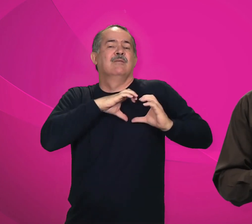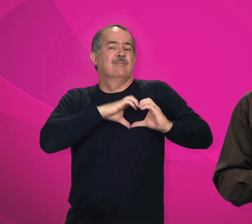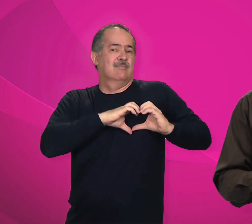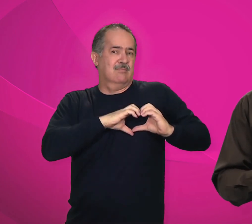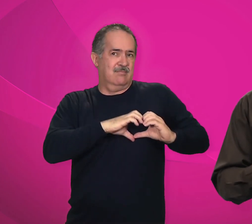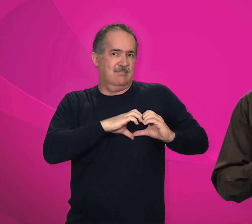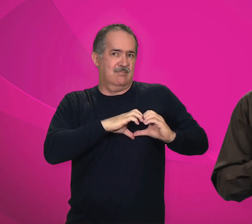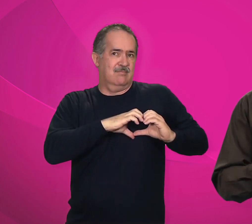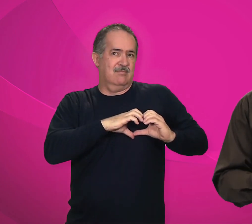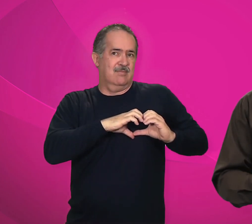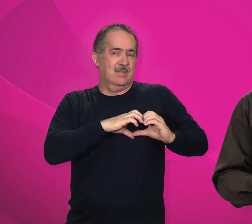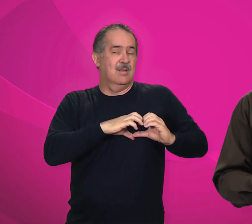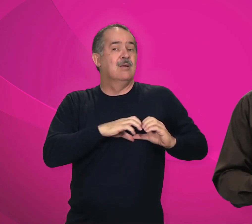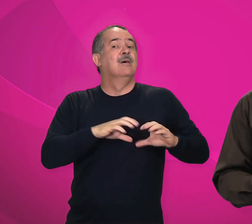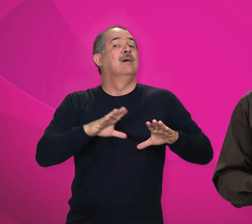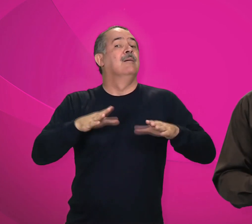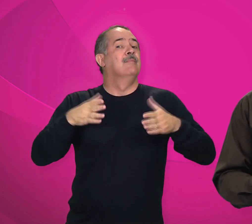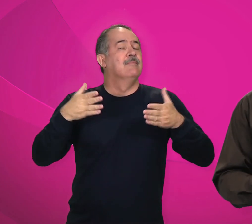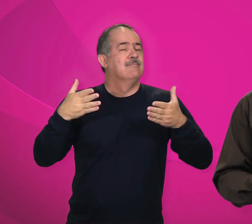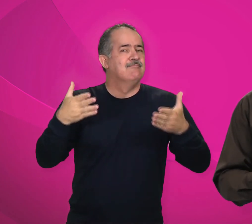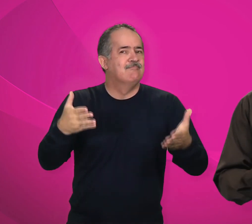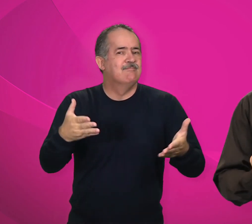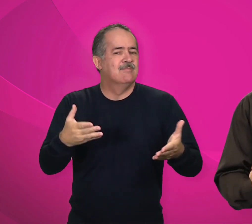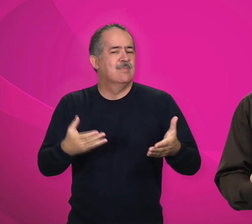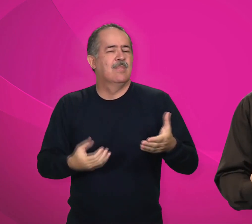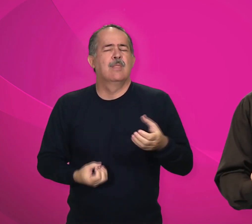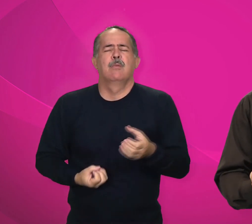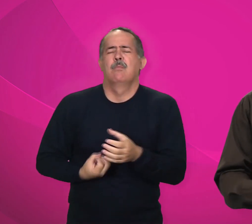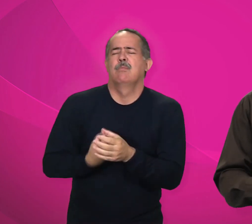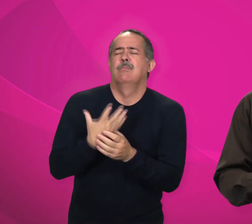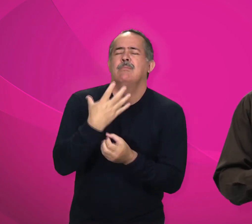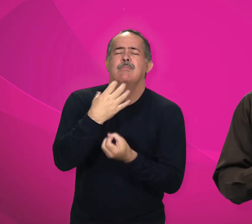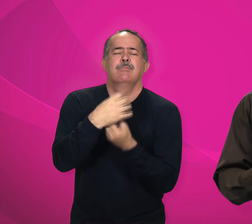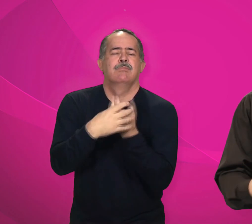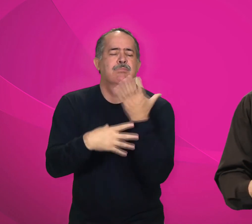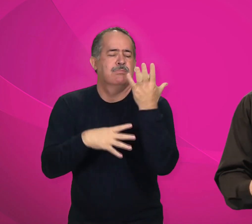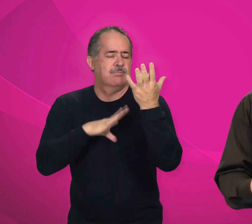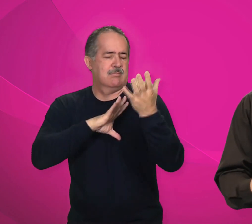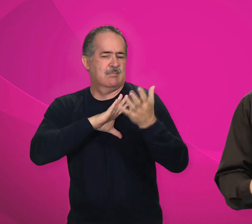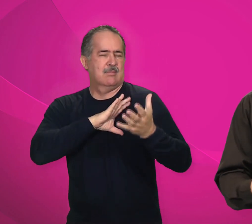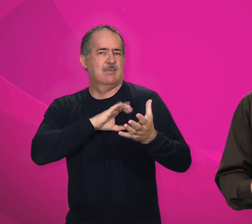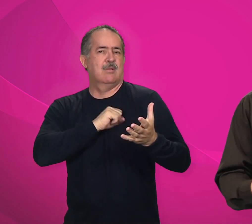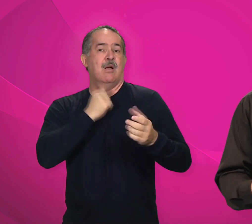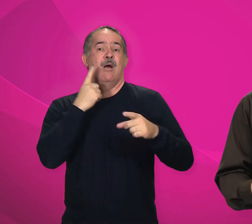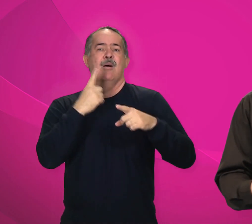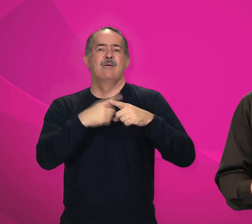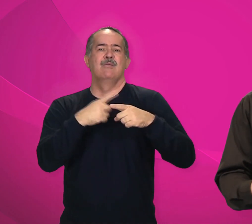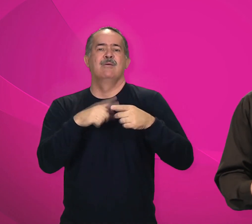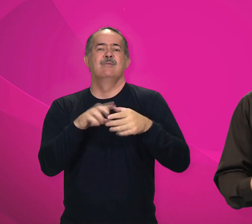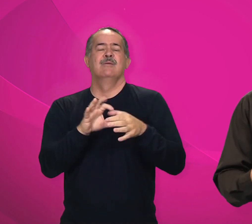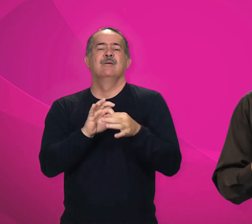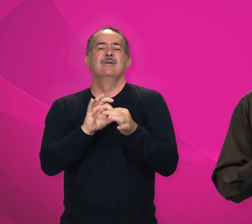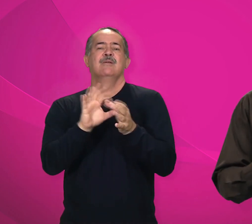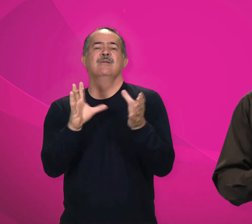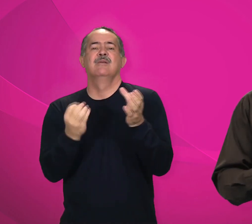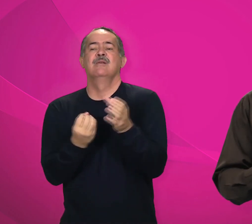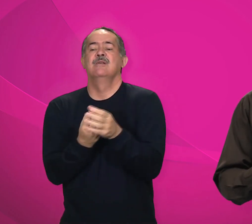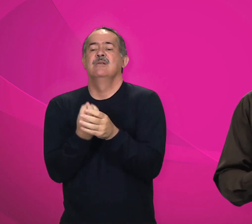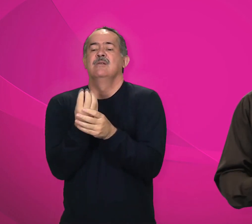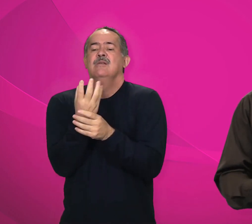Deus deseja plantar em nós. Assim, daremos muitos frutos de amor,